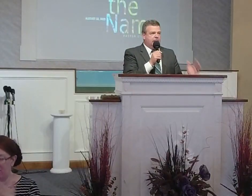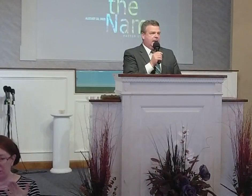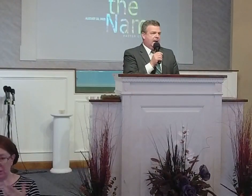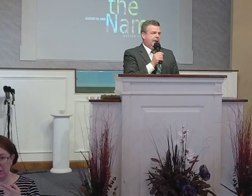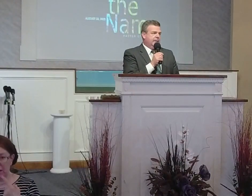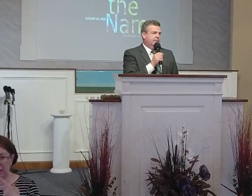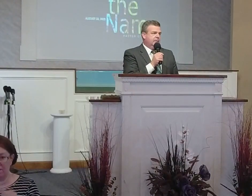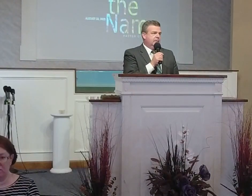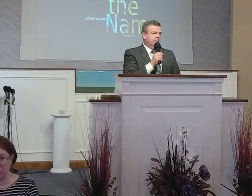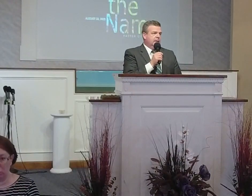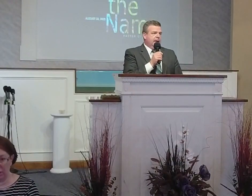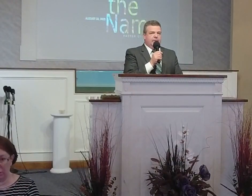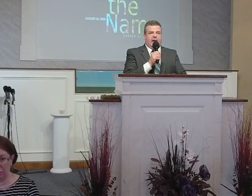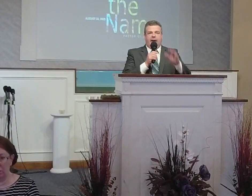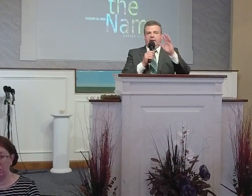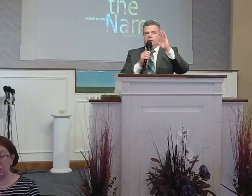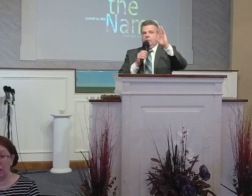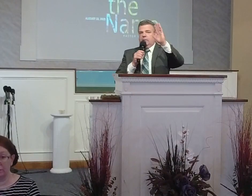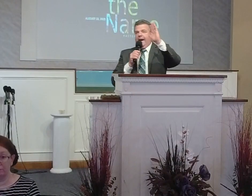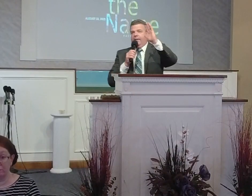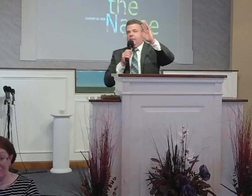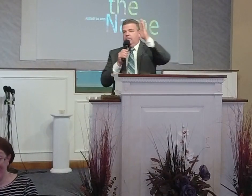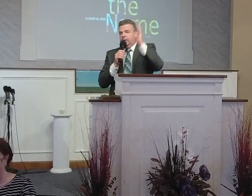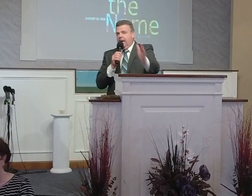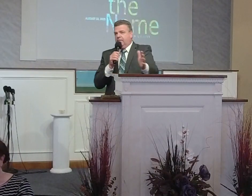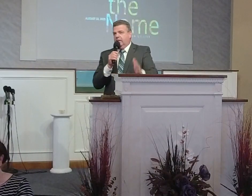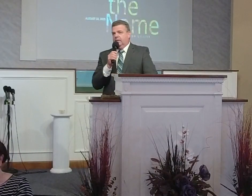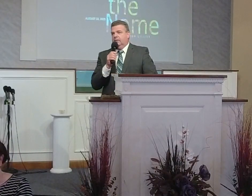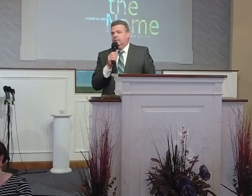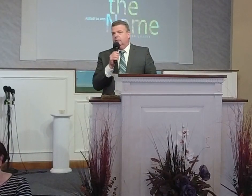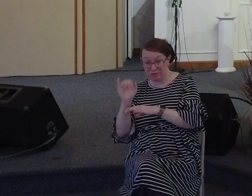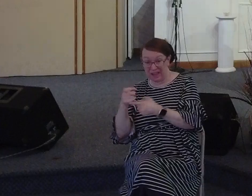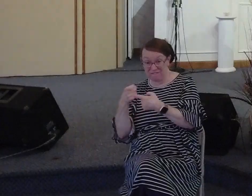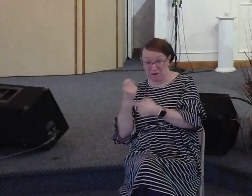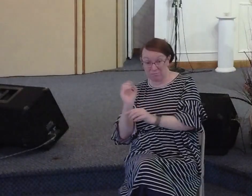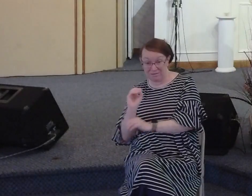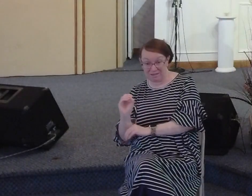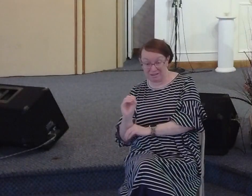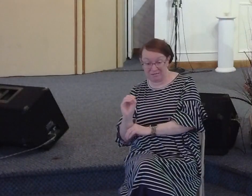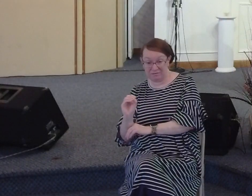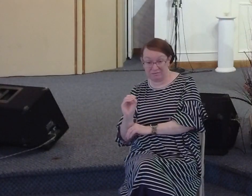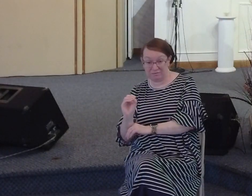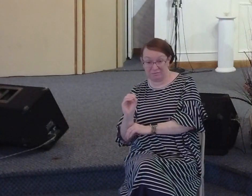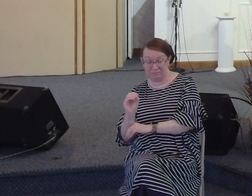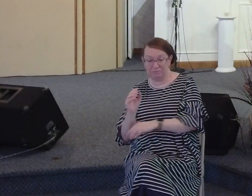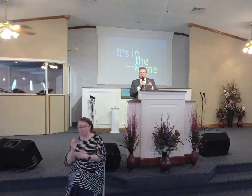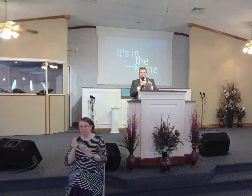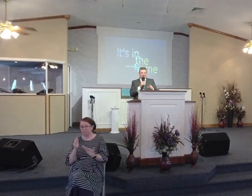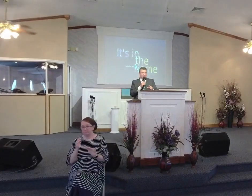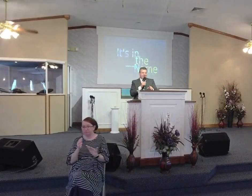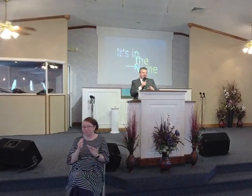los árboles, los pájaros, todo vino de Dios. Y si Dios puede hacer esto de la